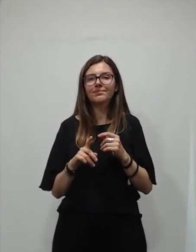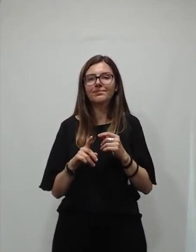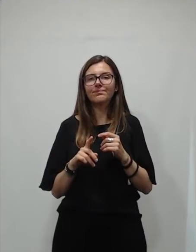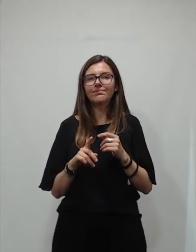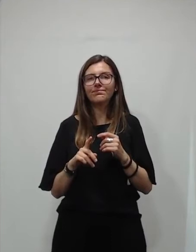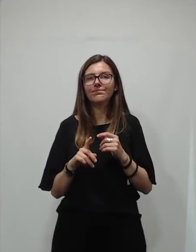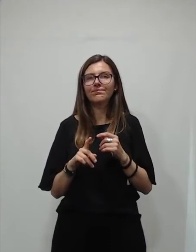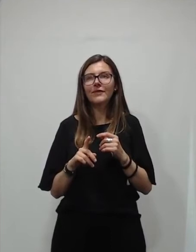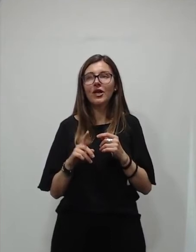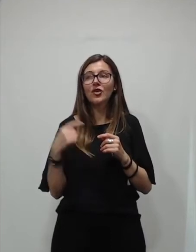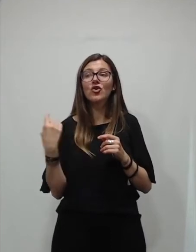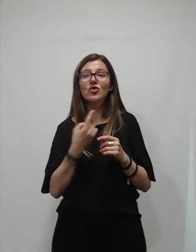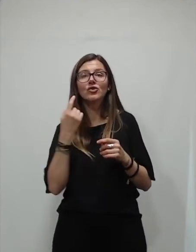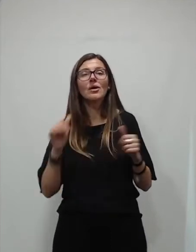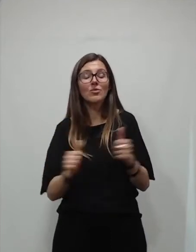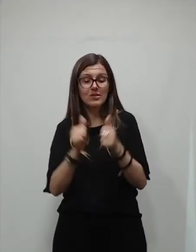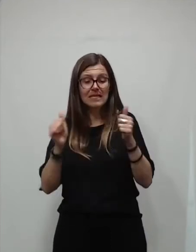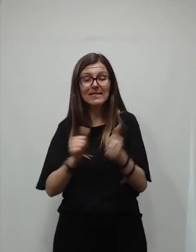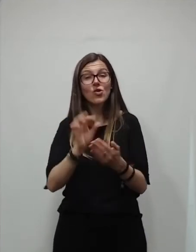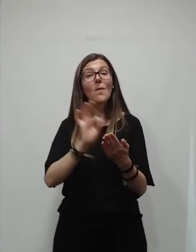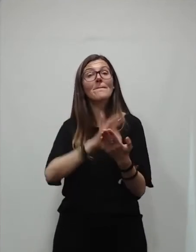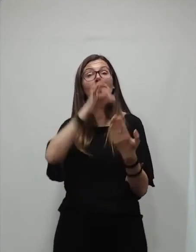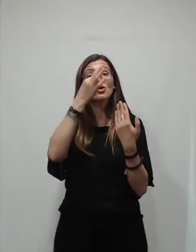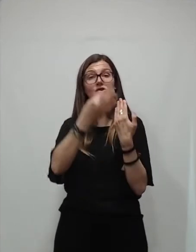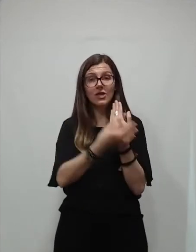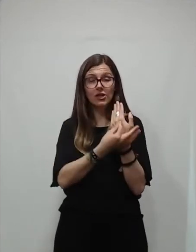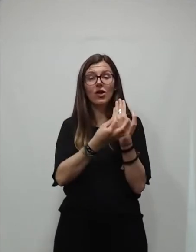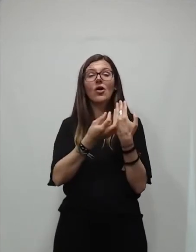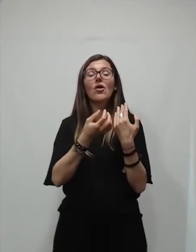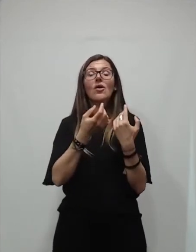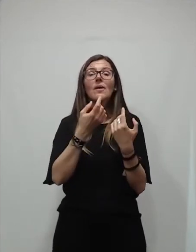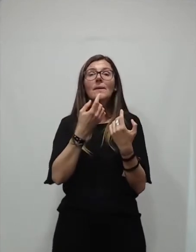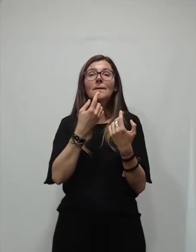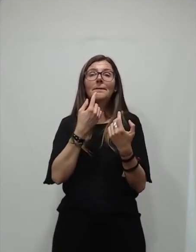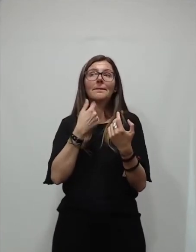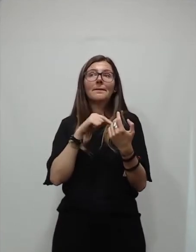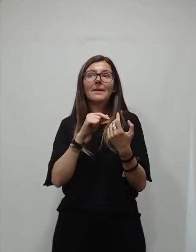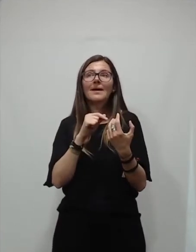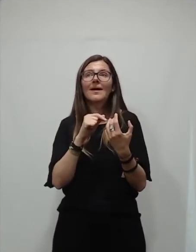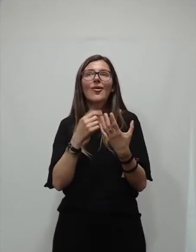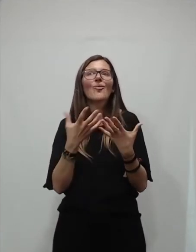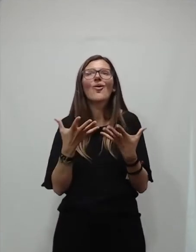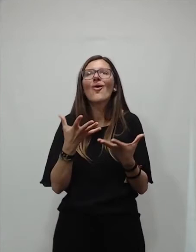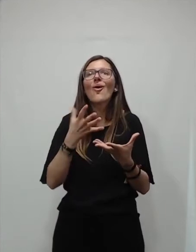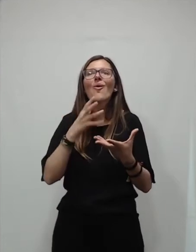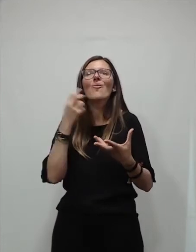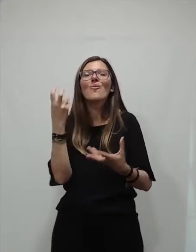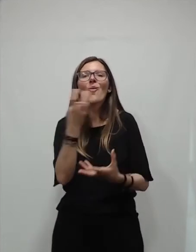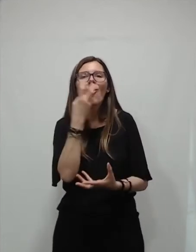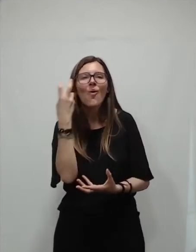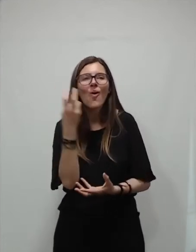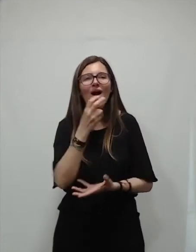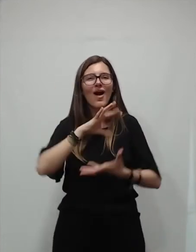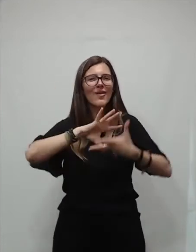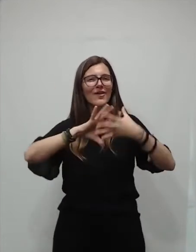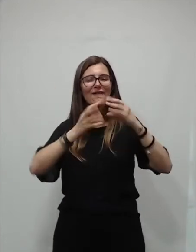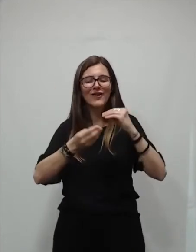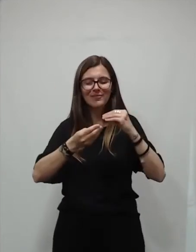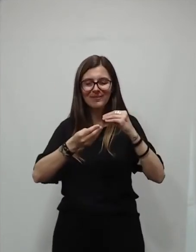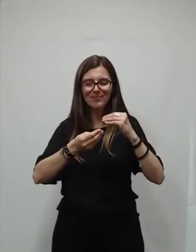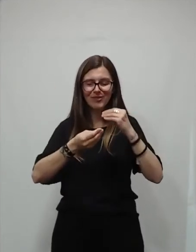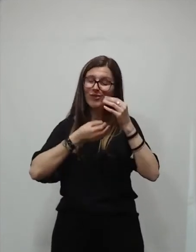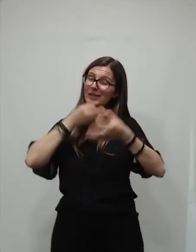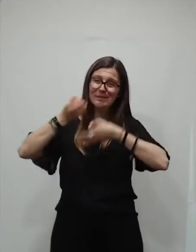es un proyecto que queremos desarrollar de buscar la forma de que no lo explicamos, pero en realidad